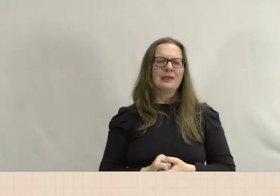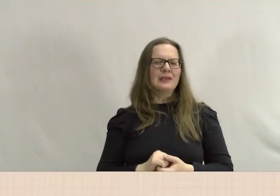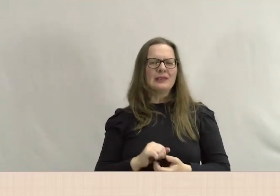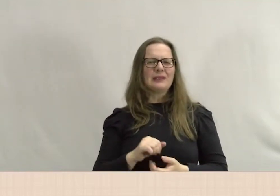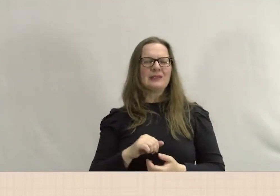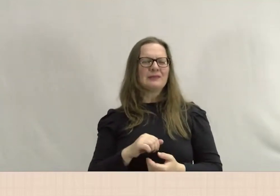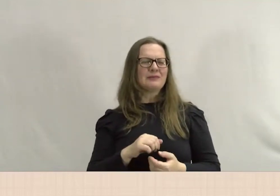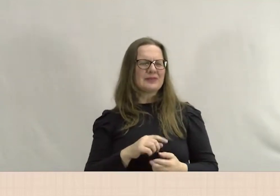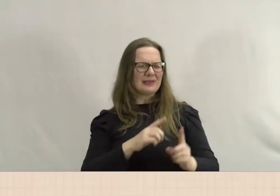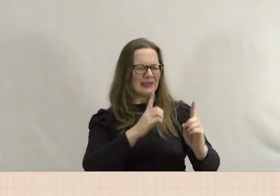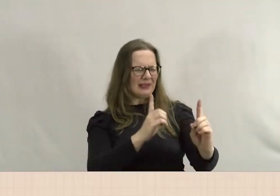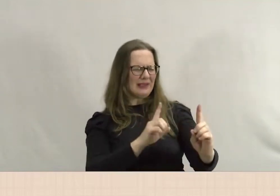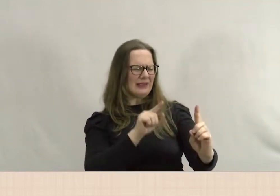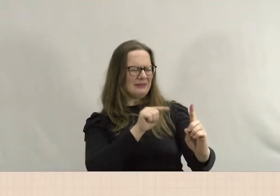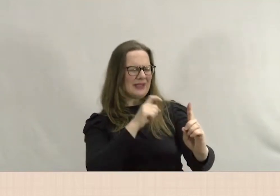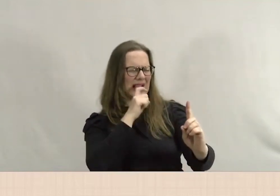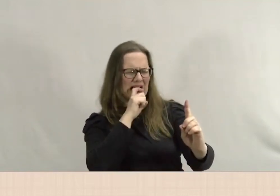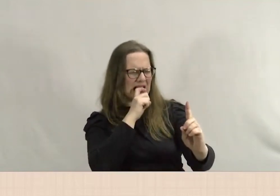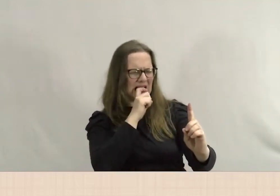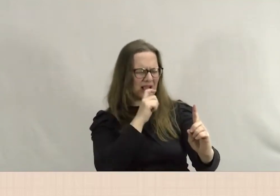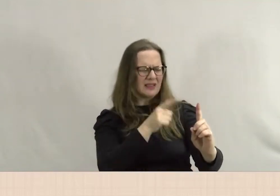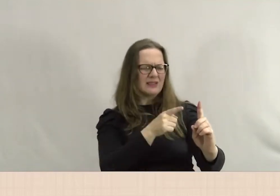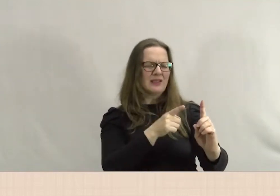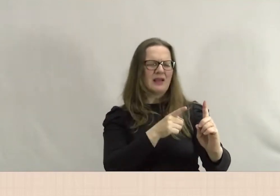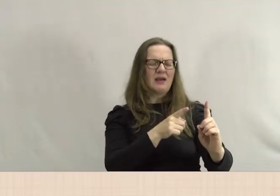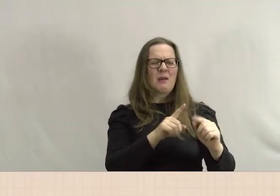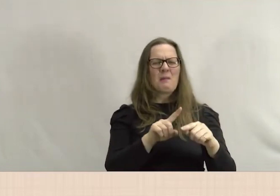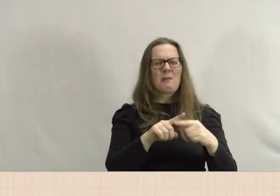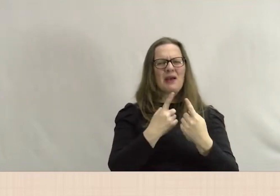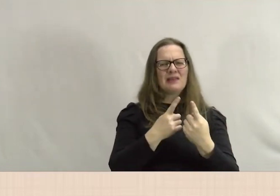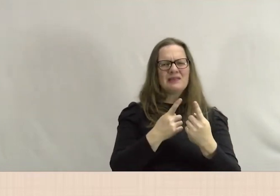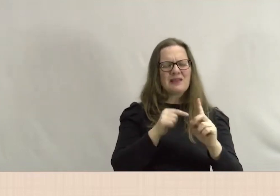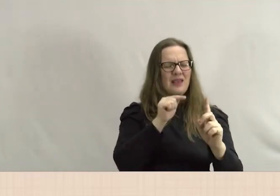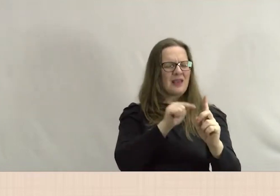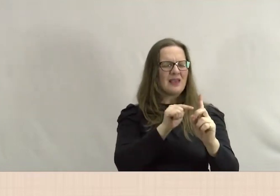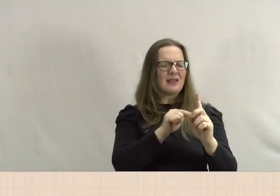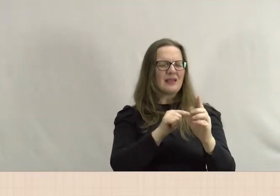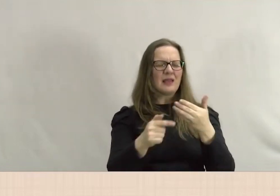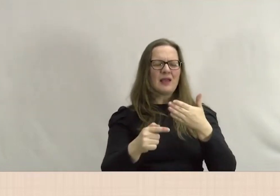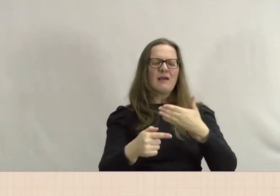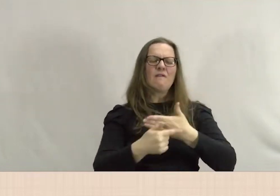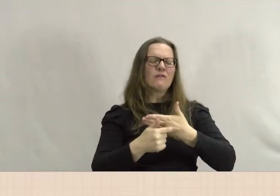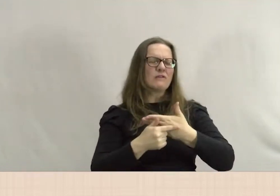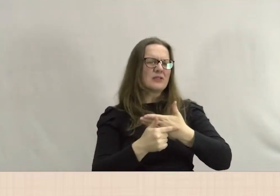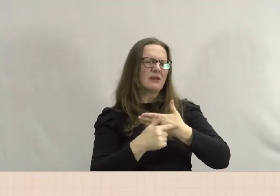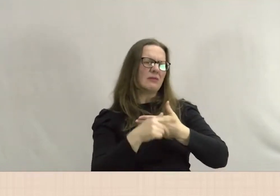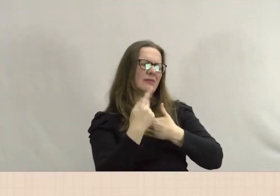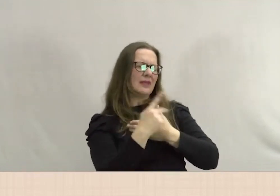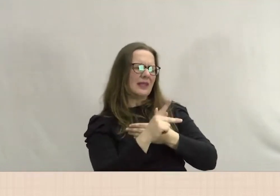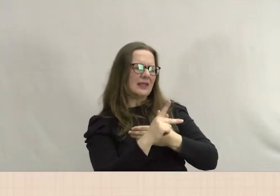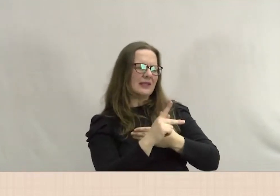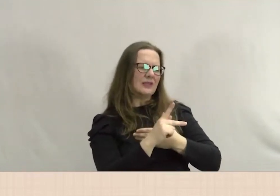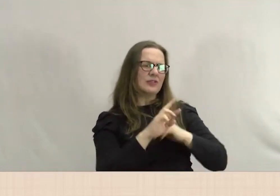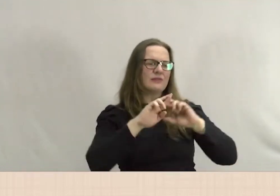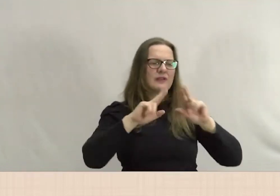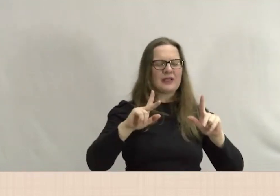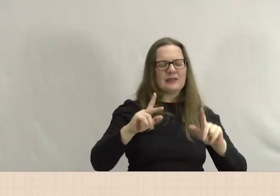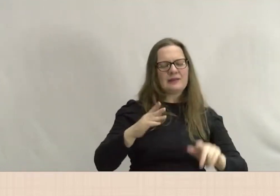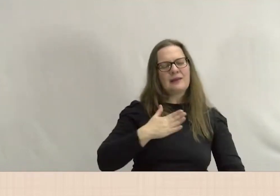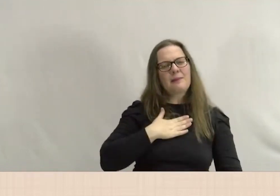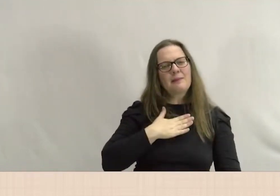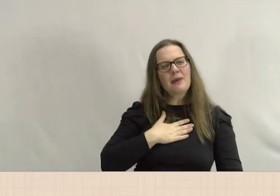ser boca. Mas Deus não colocou ele para ser boca. Aí vai ter inveja, vai